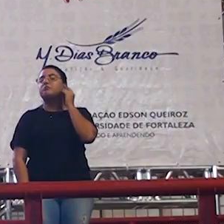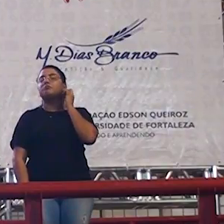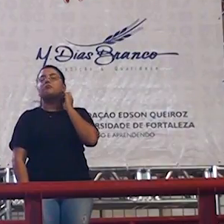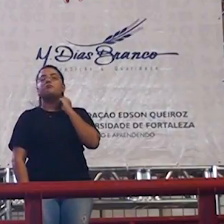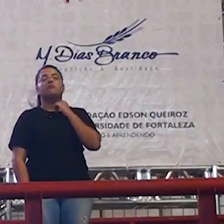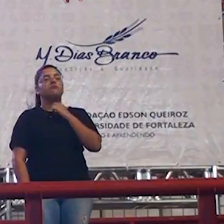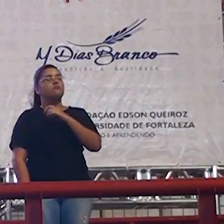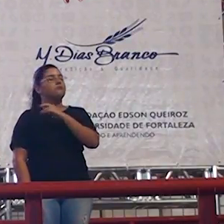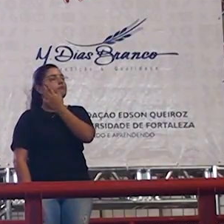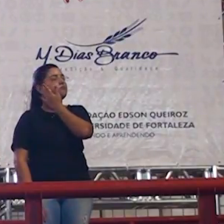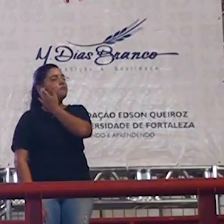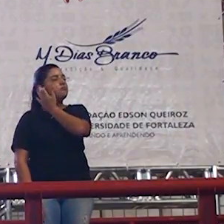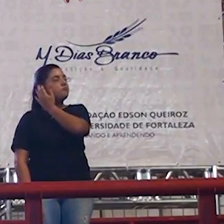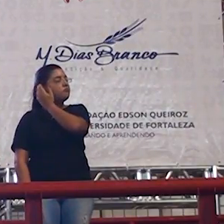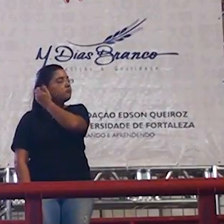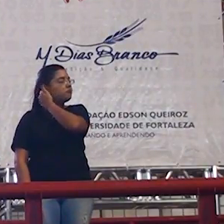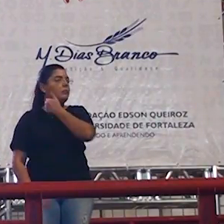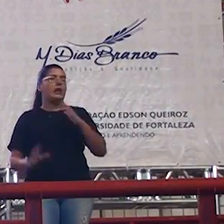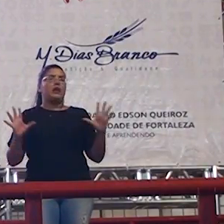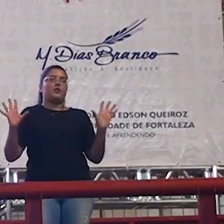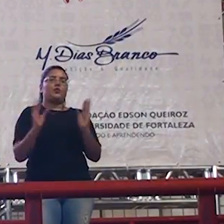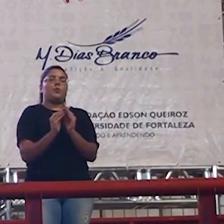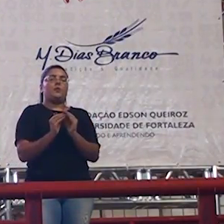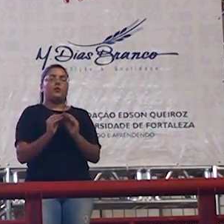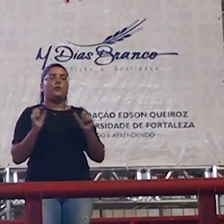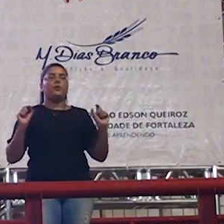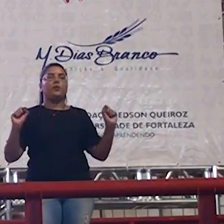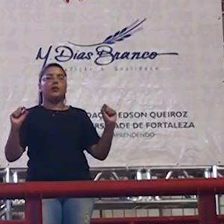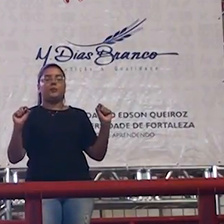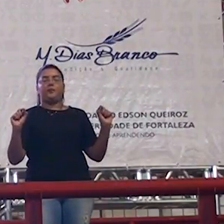Ele diz o seguinte, resumindo.